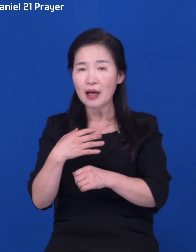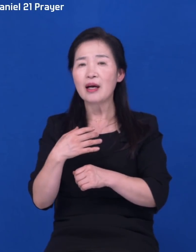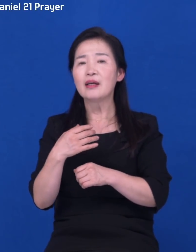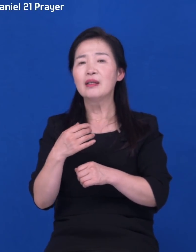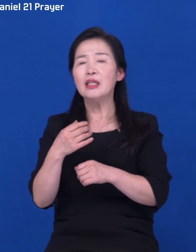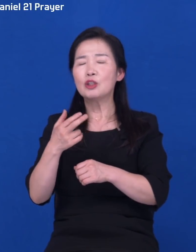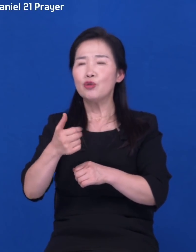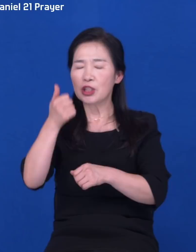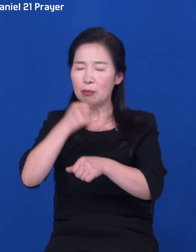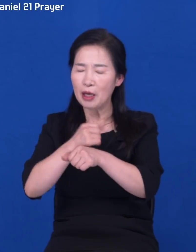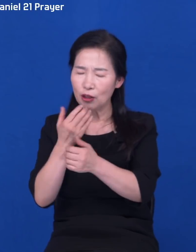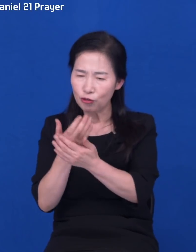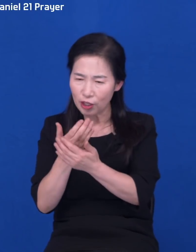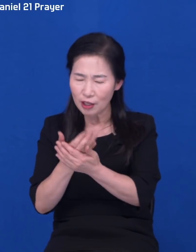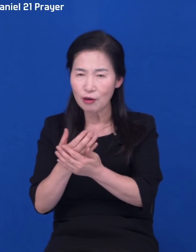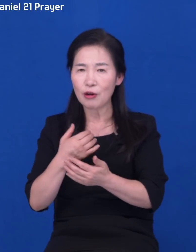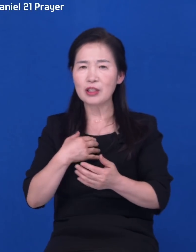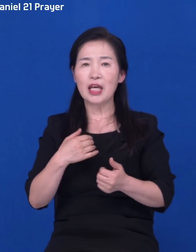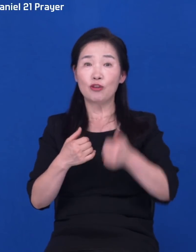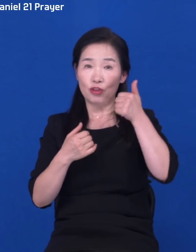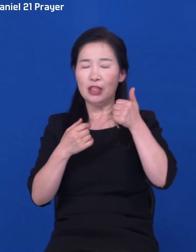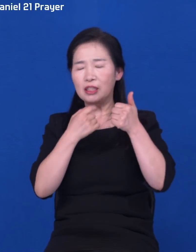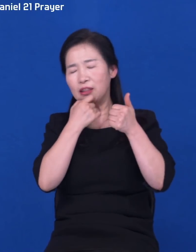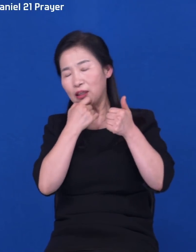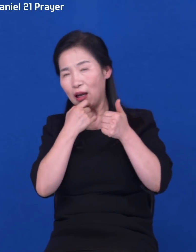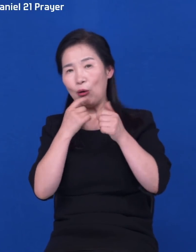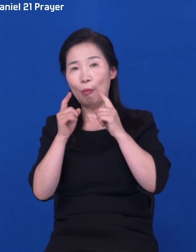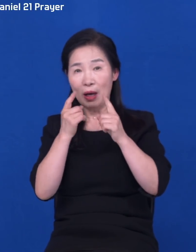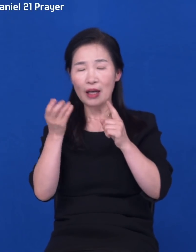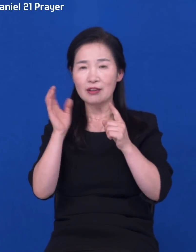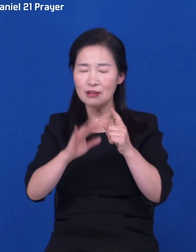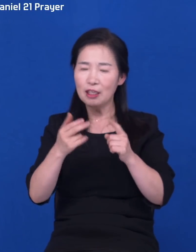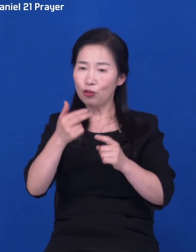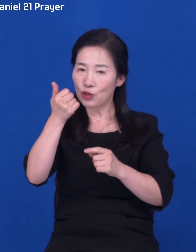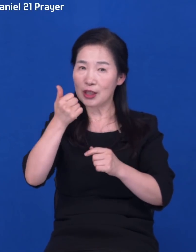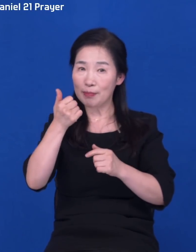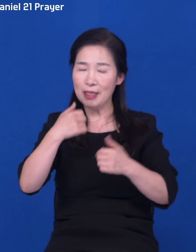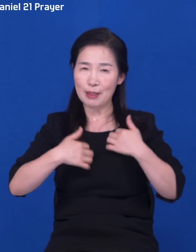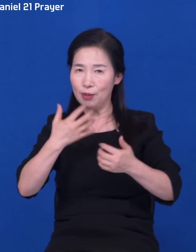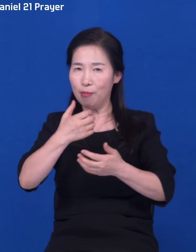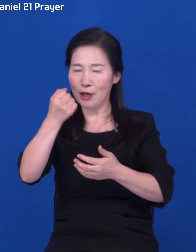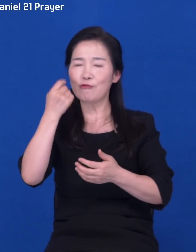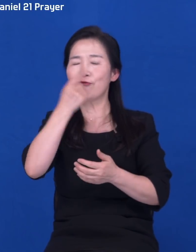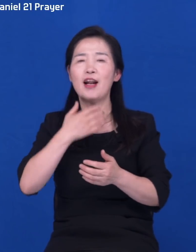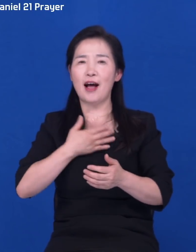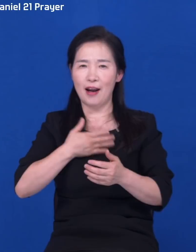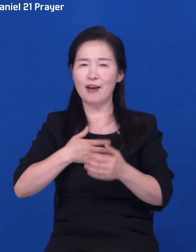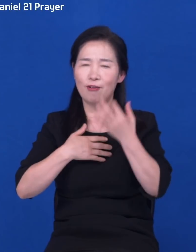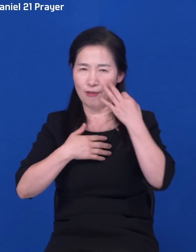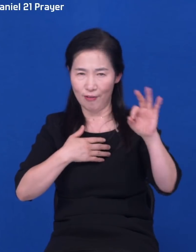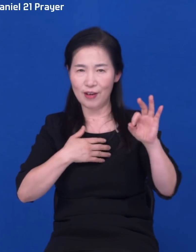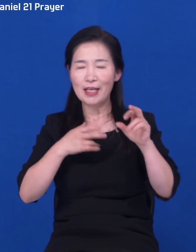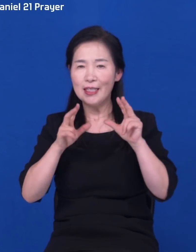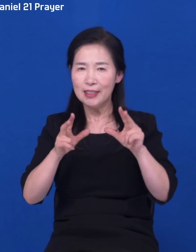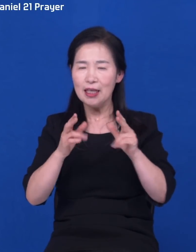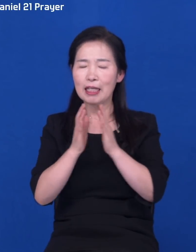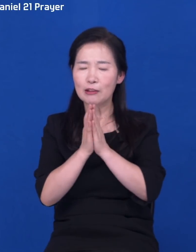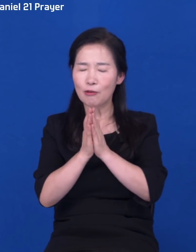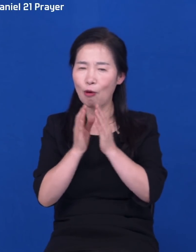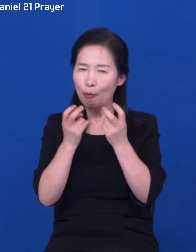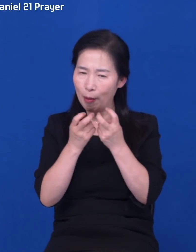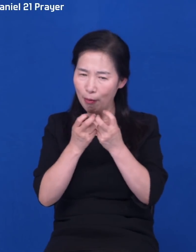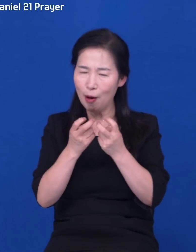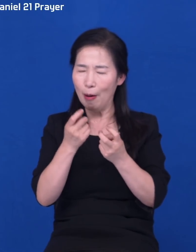했고 제가 주인 되지 않겠다는 기도를 저도 모르게 했는데 그걸 기뻐 받으신 걸 제가 알겠어요. 이제는 기도 어떻게 해야 되는지 알겠어요.